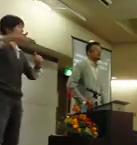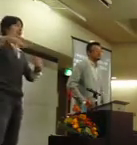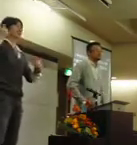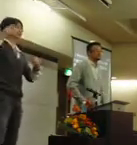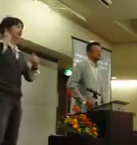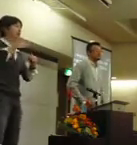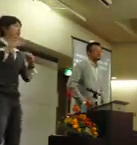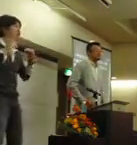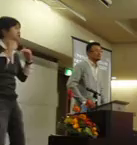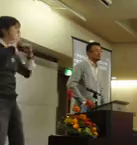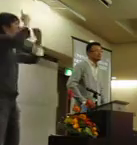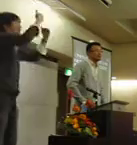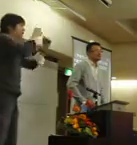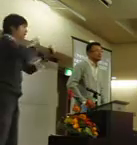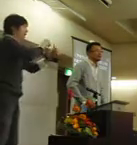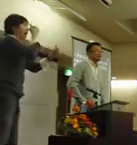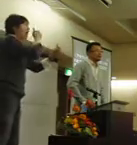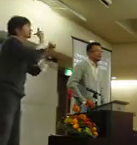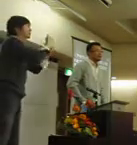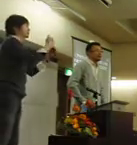よ。